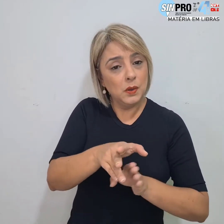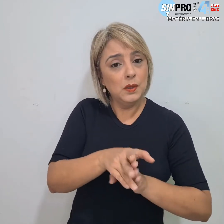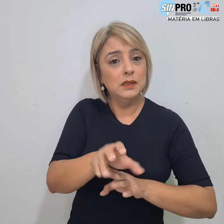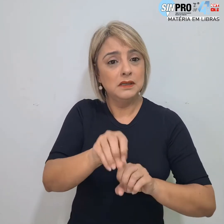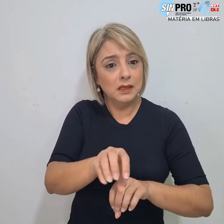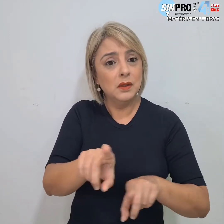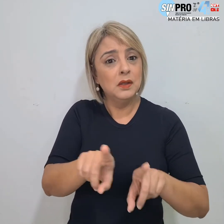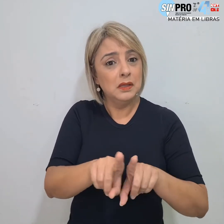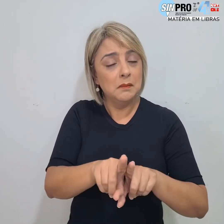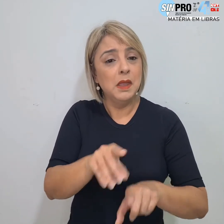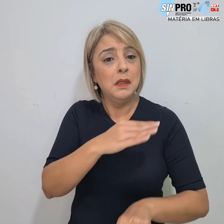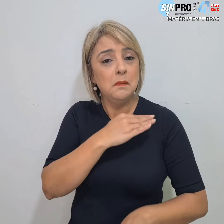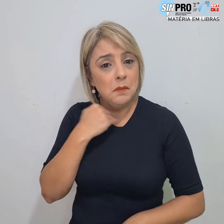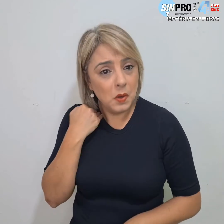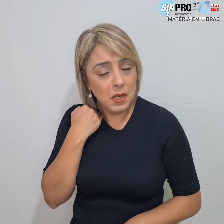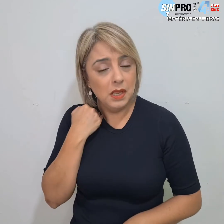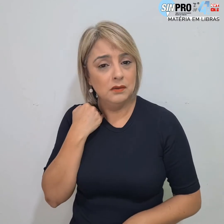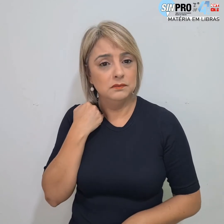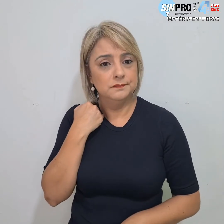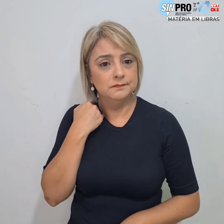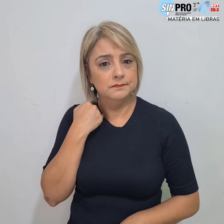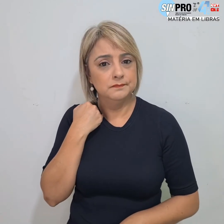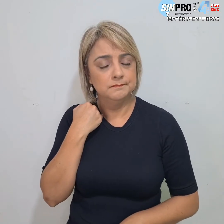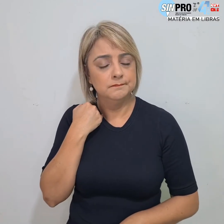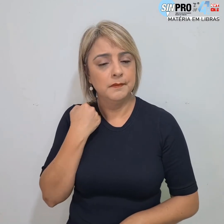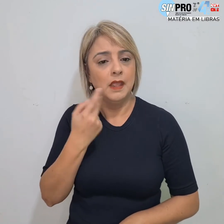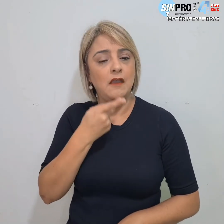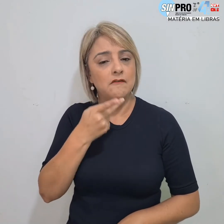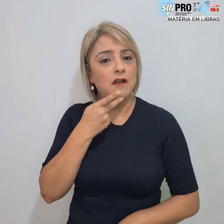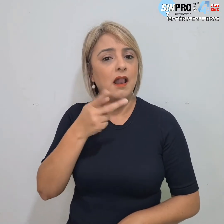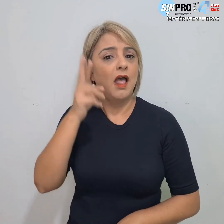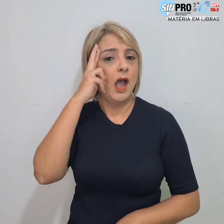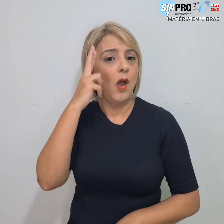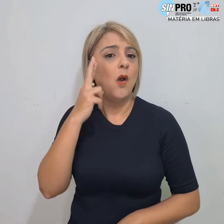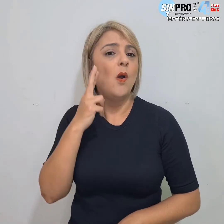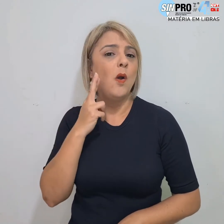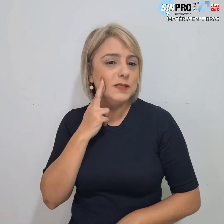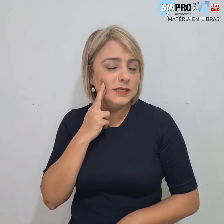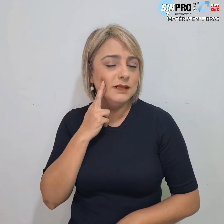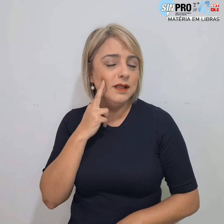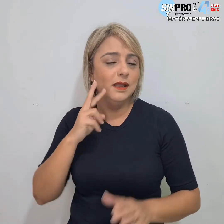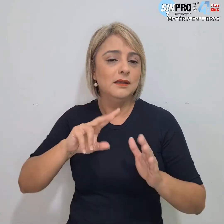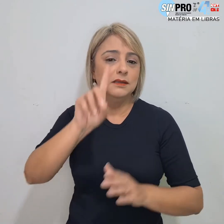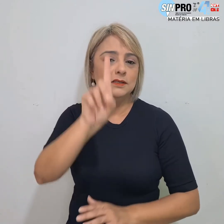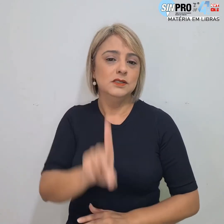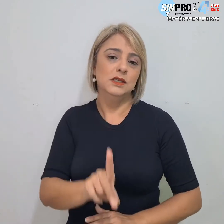orientadores educacionais, afirma Rosilene Correia, diretora do Simpro-DF.